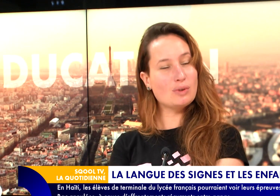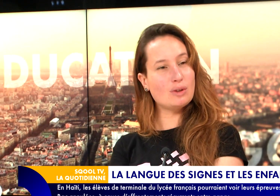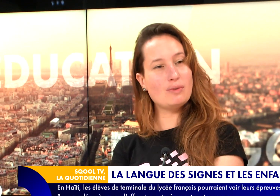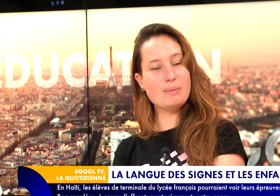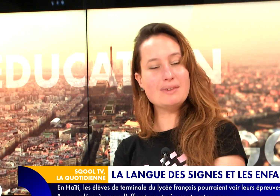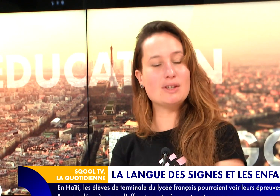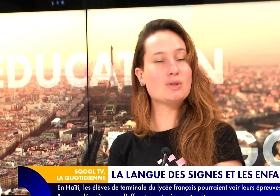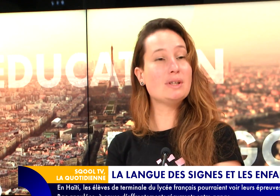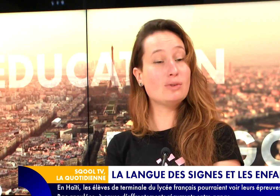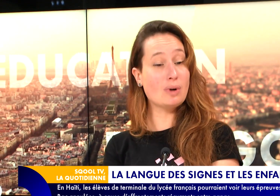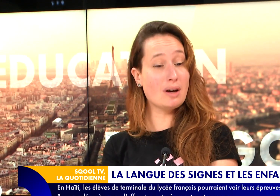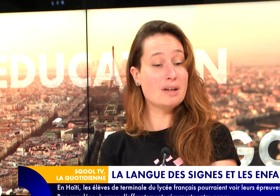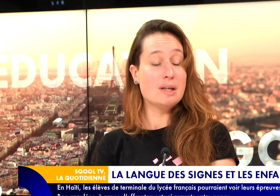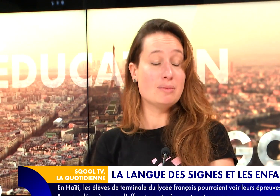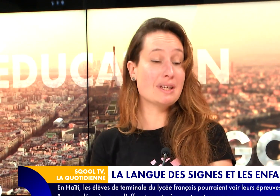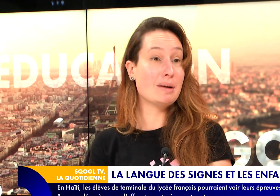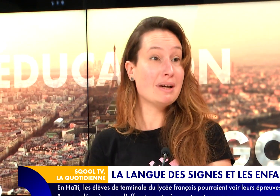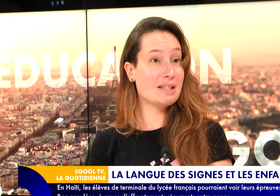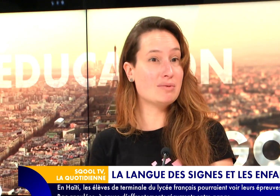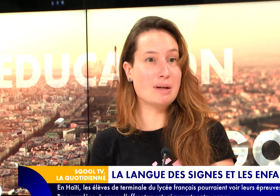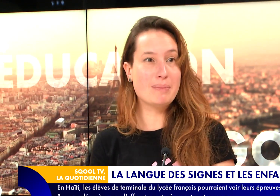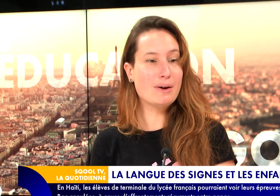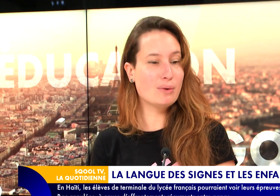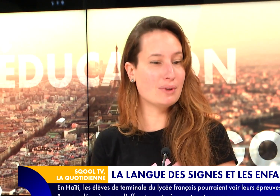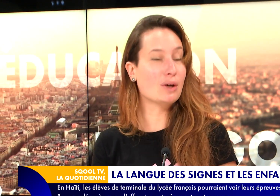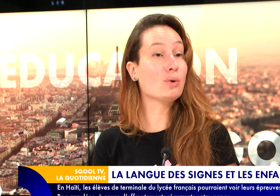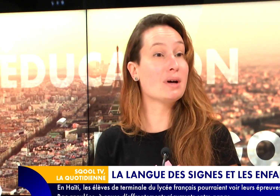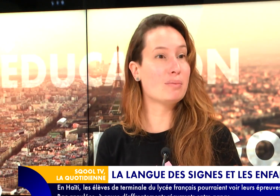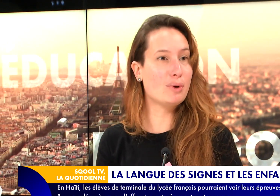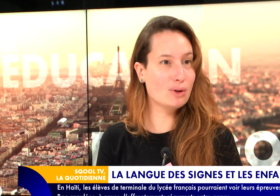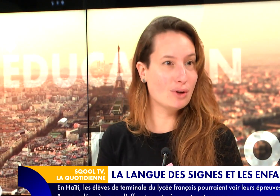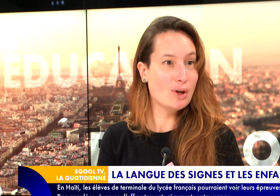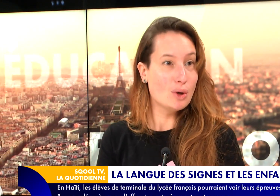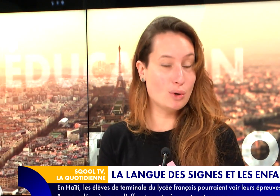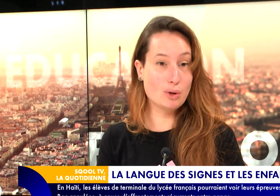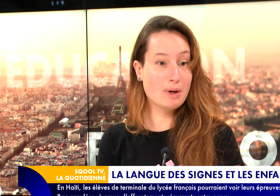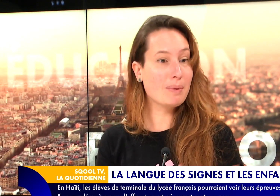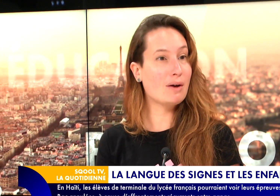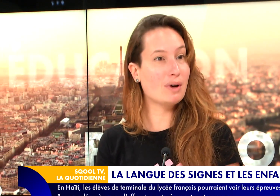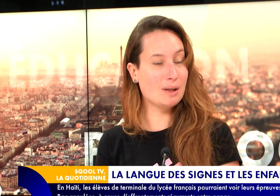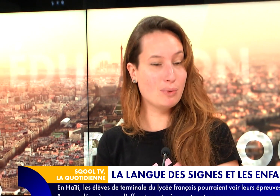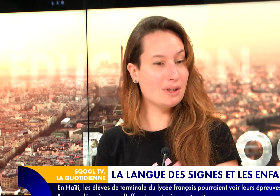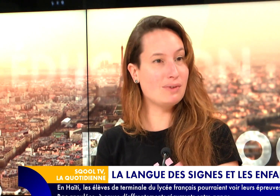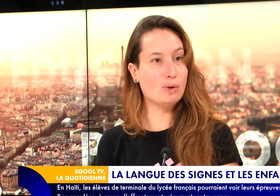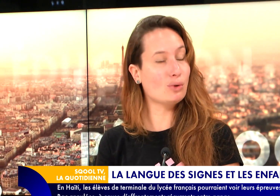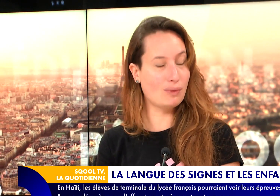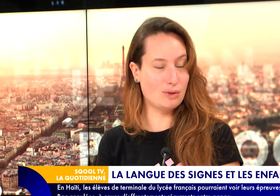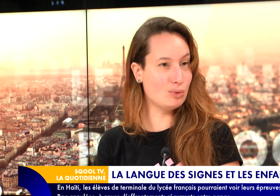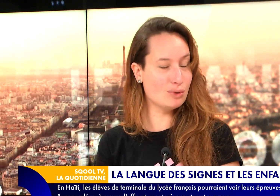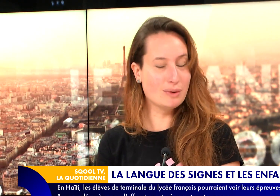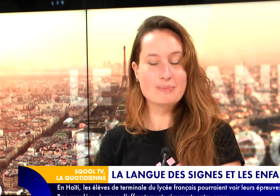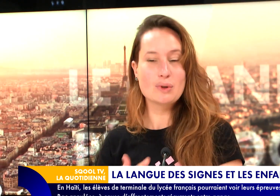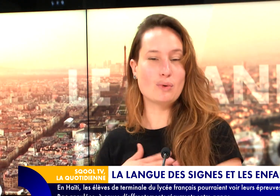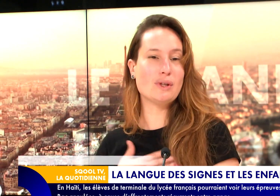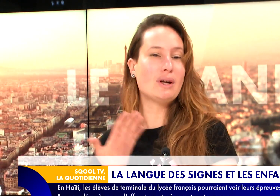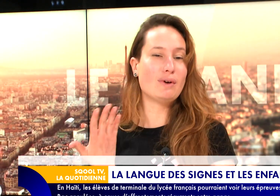histoire de famille. C'est une jolie histoire. Puisqu'à la base, j'aime pas, on a cru à un bug. Le lendemain, après avoir déposé une vidéo sur Facebook, on faisait dans la